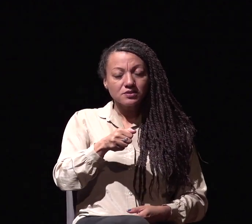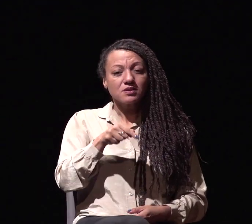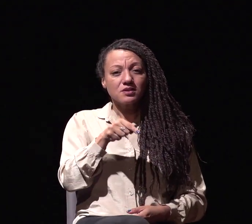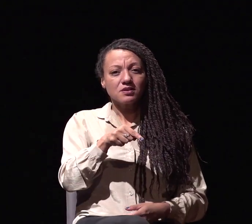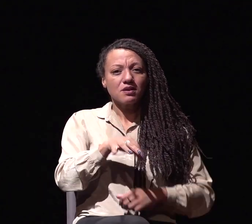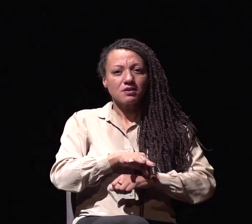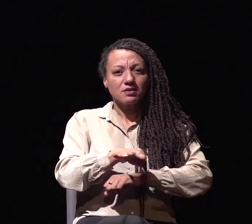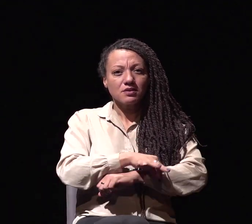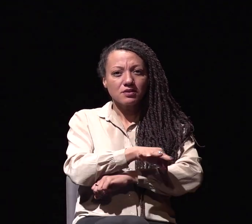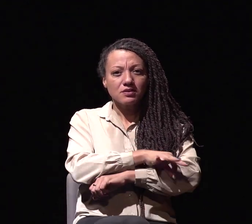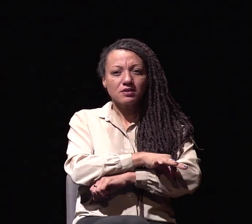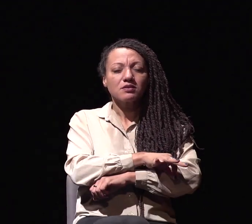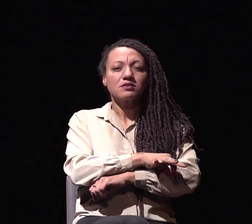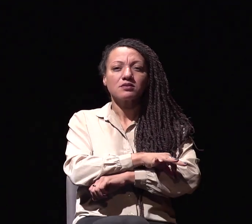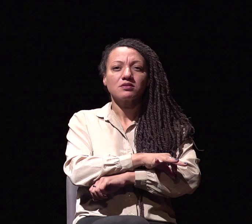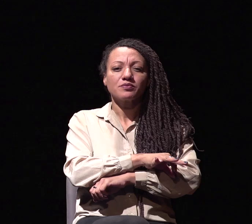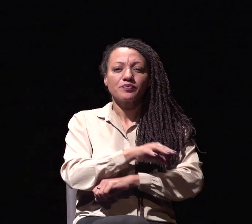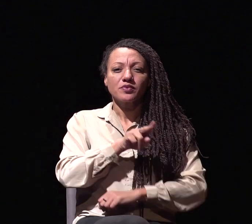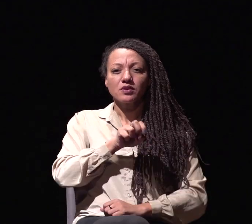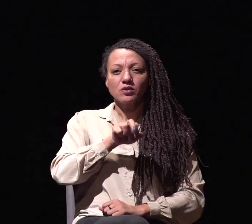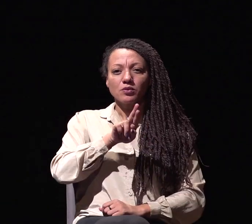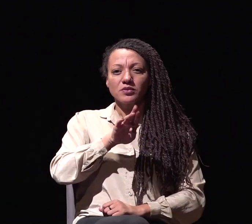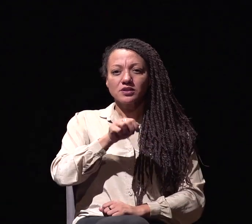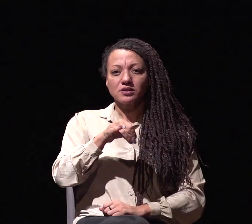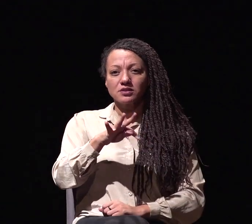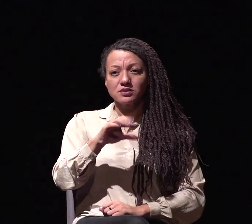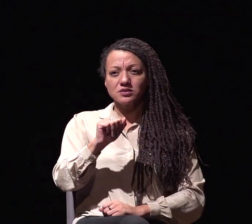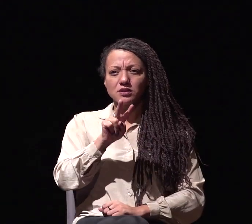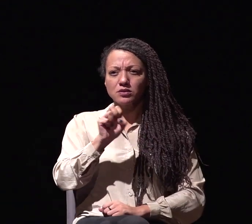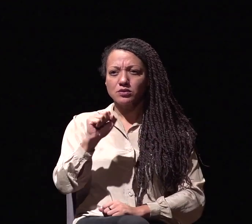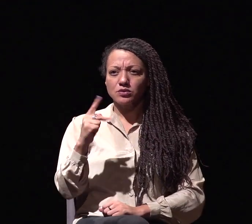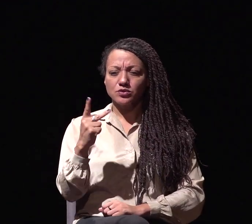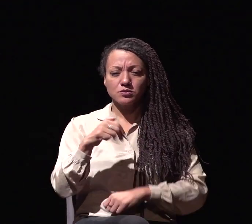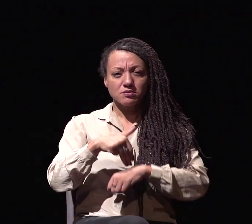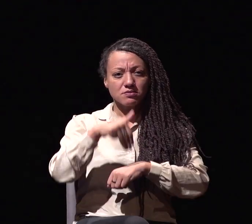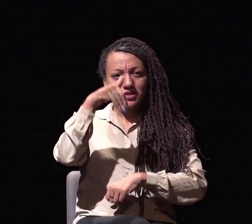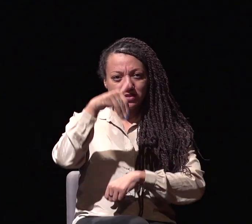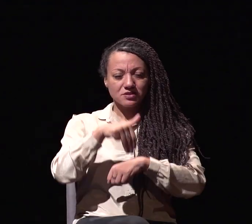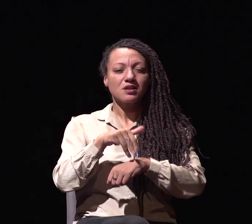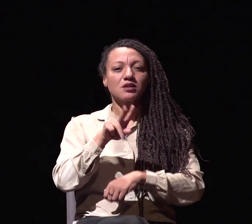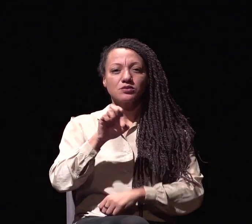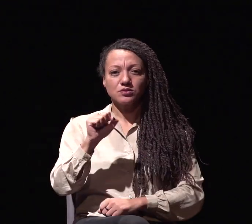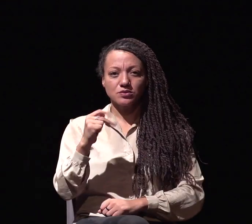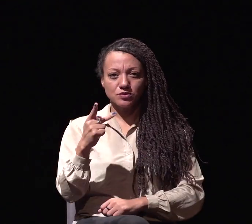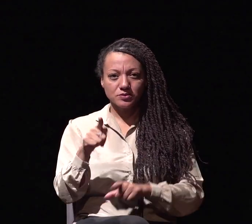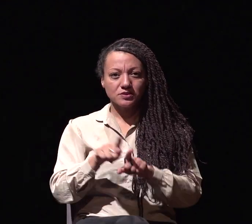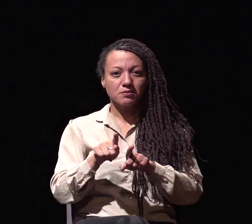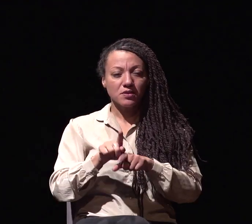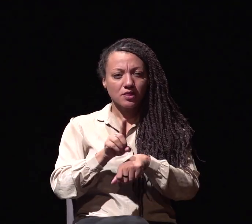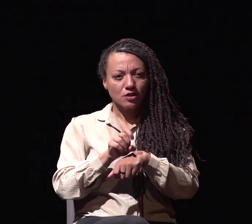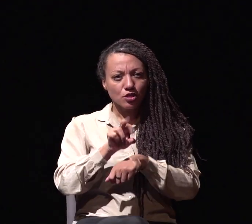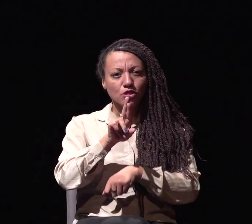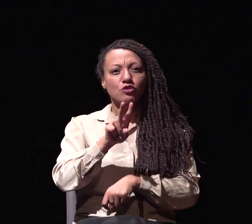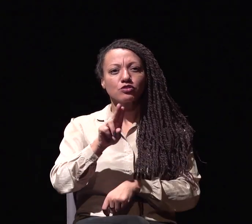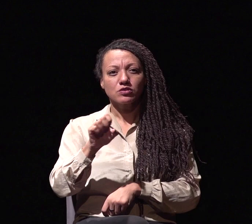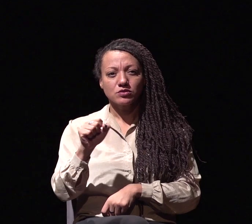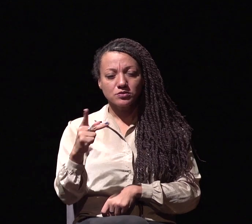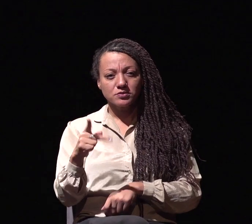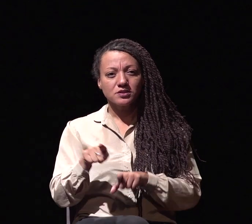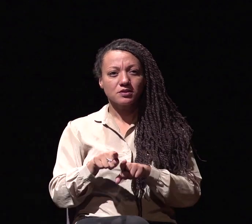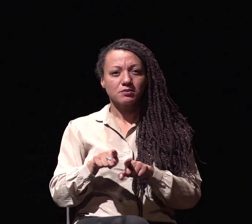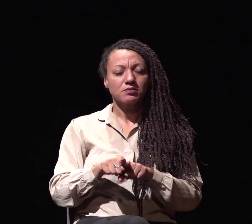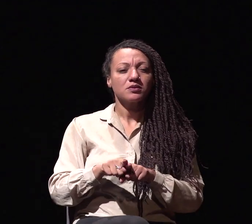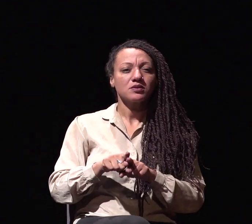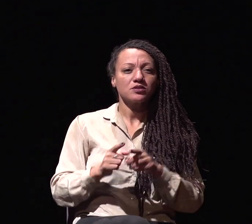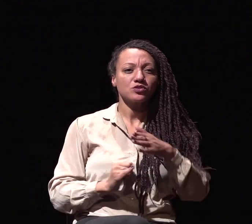Marina é arquiteta e urbanista pela FAO-USP, com mestrado e doutorado pela mesma universidade, pesquisadora do Instituto